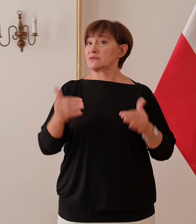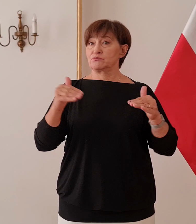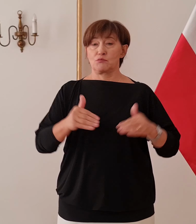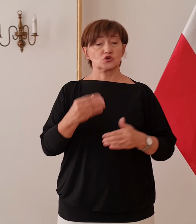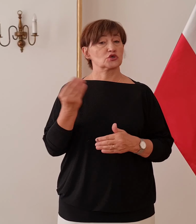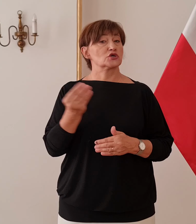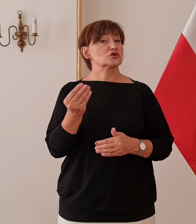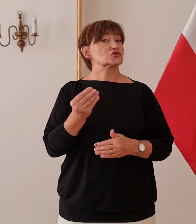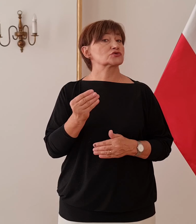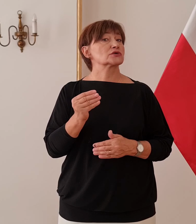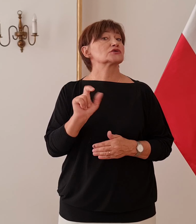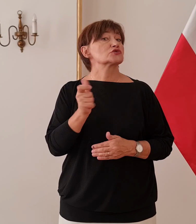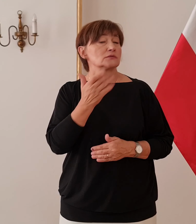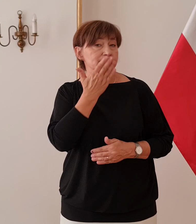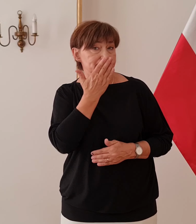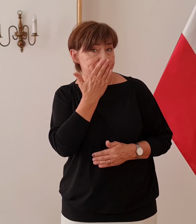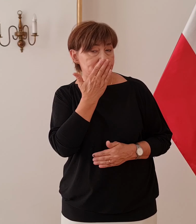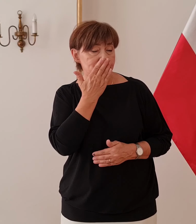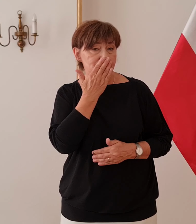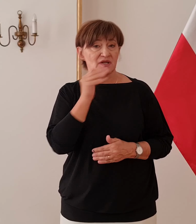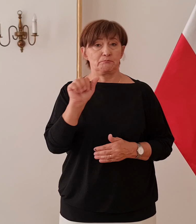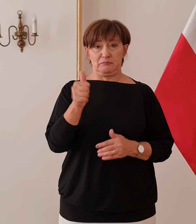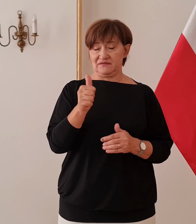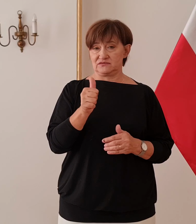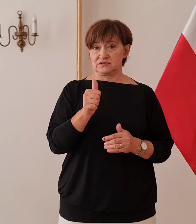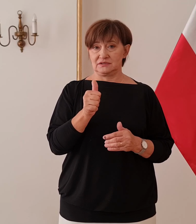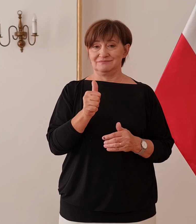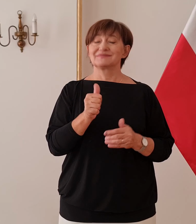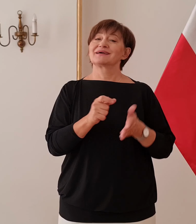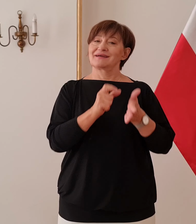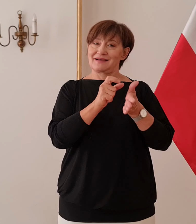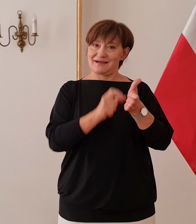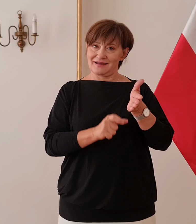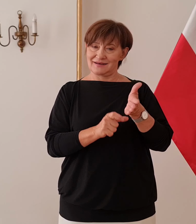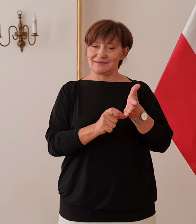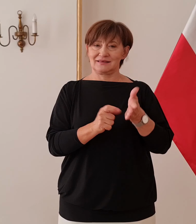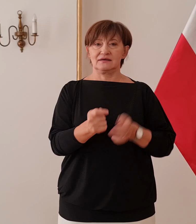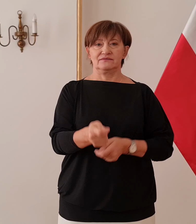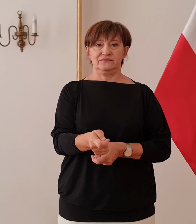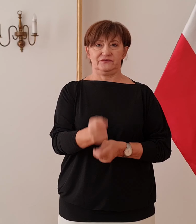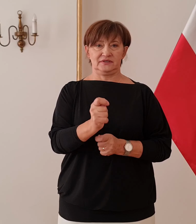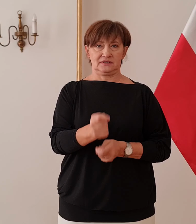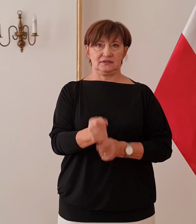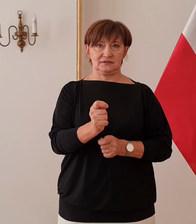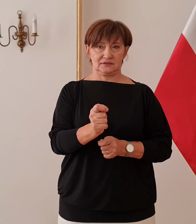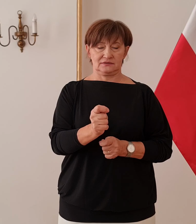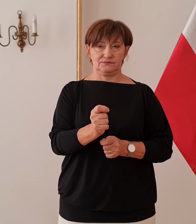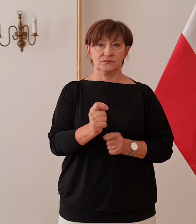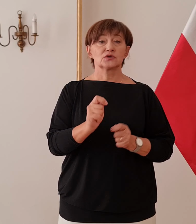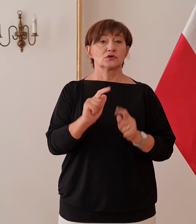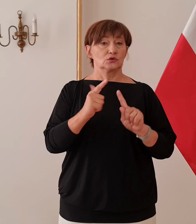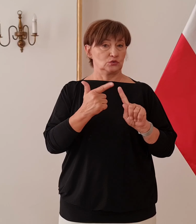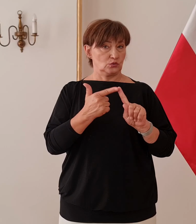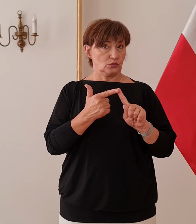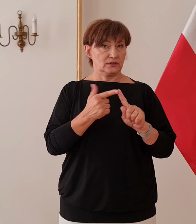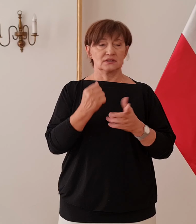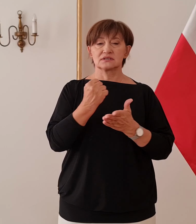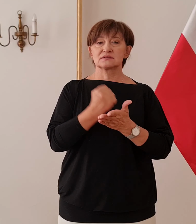.in. sprawy związane z wyrobieniem karty wędkarskiej, pracami